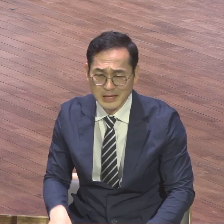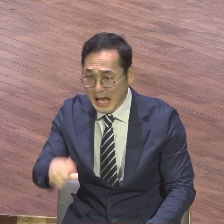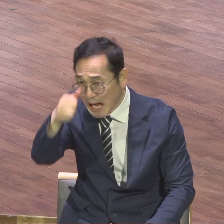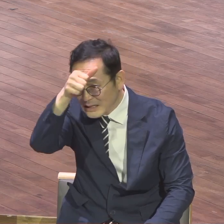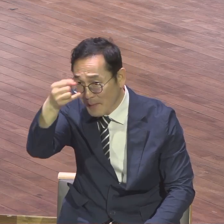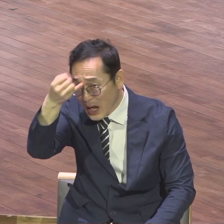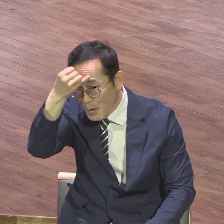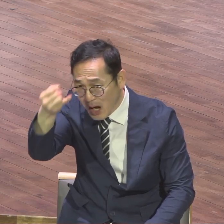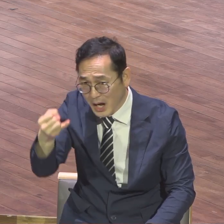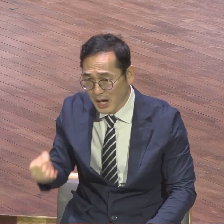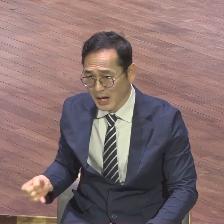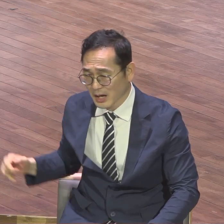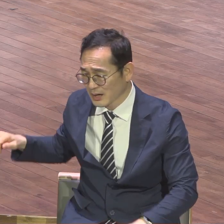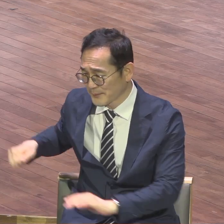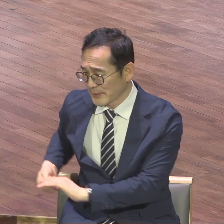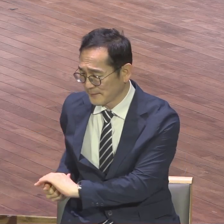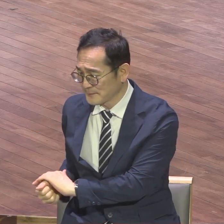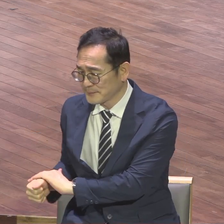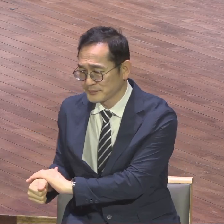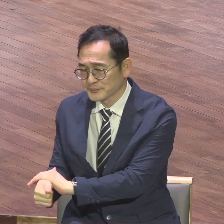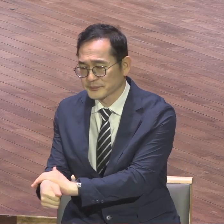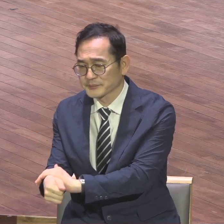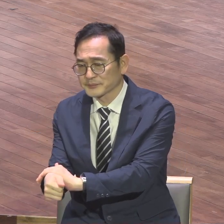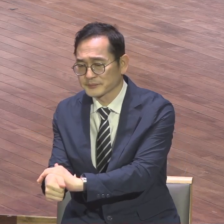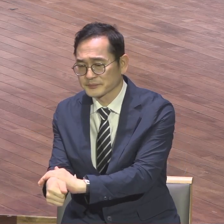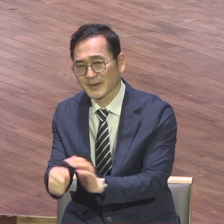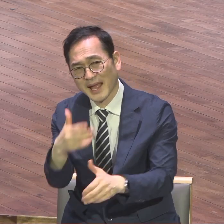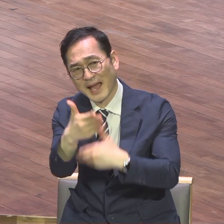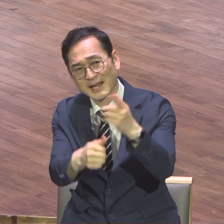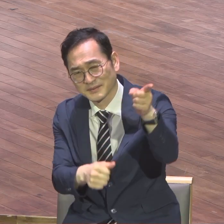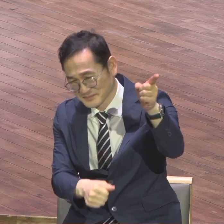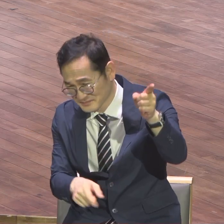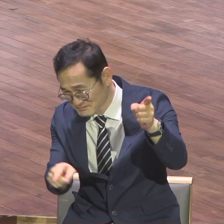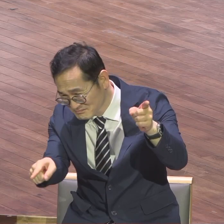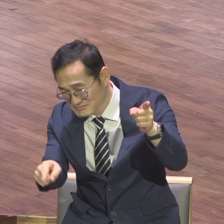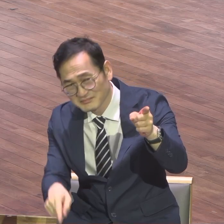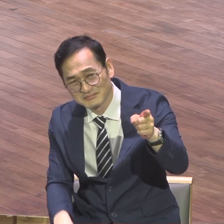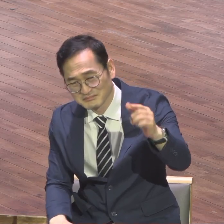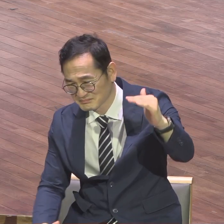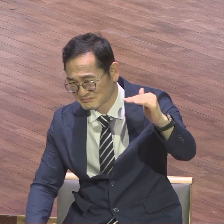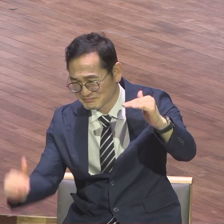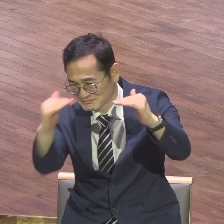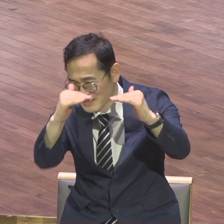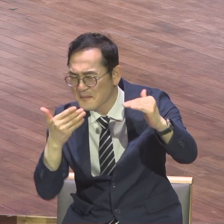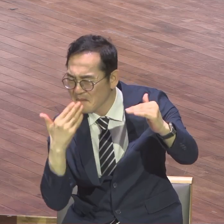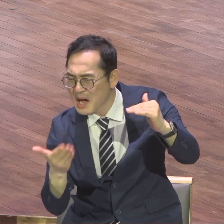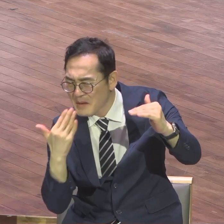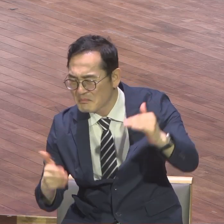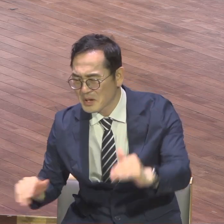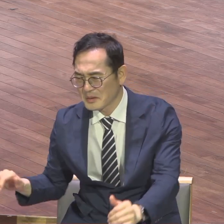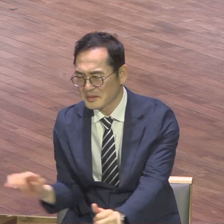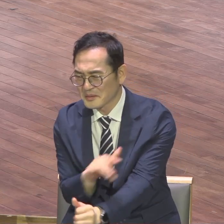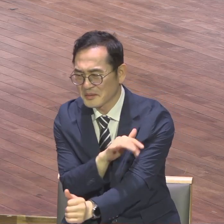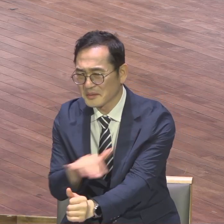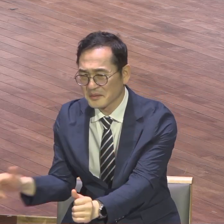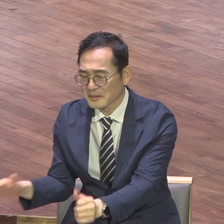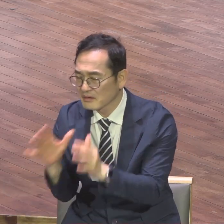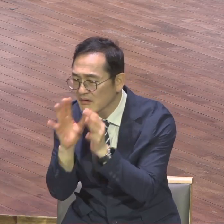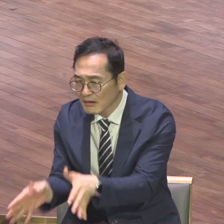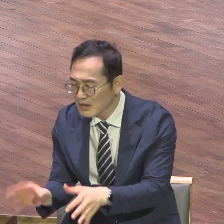아담하고 싹 찾아가고 하나님을 싹 속이도록 이간 딱 시켜보니까 온갖 고통과 저주